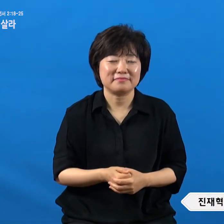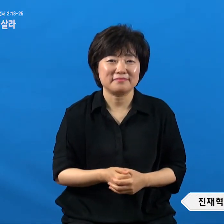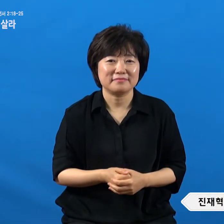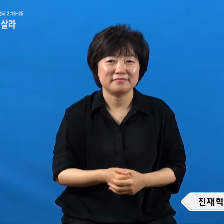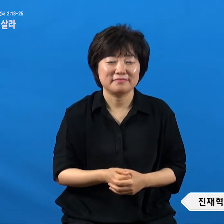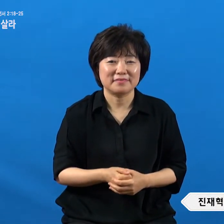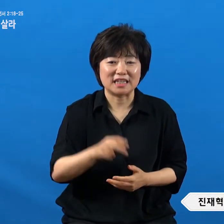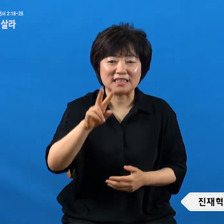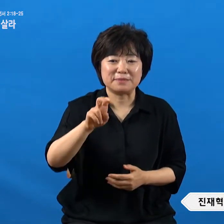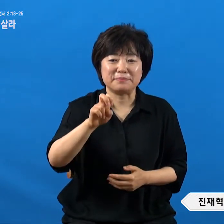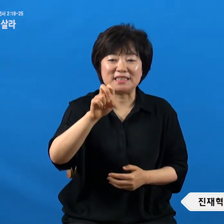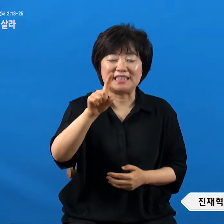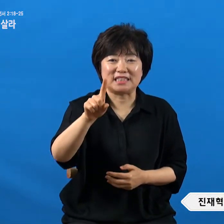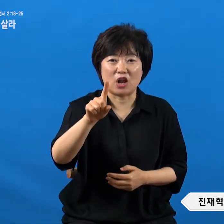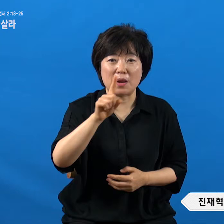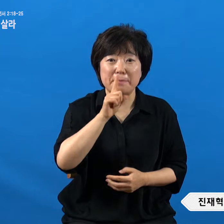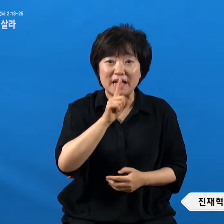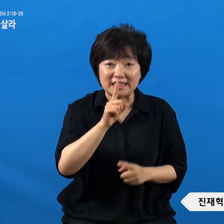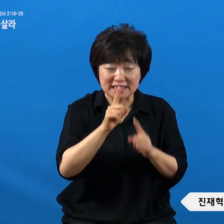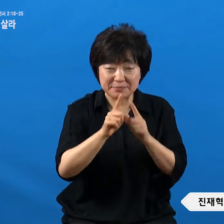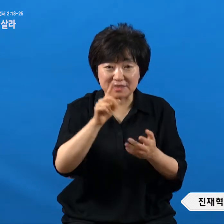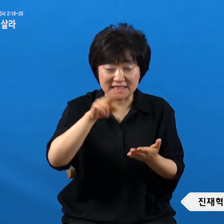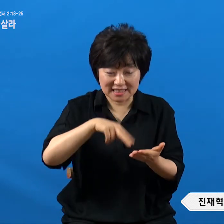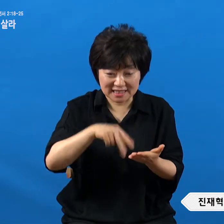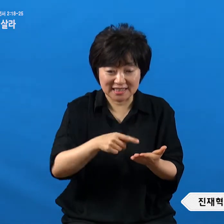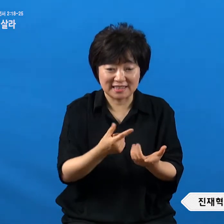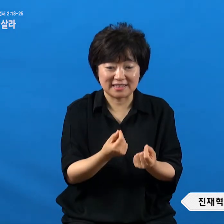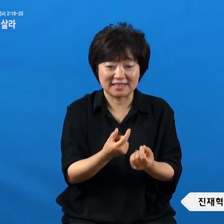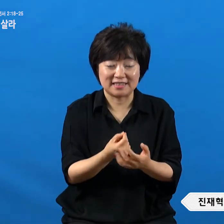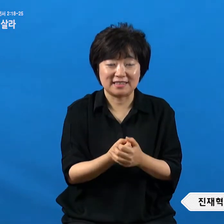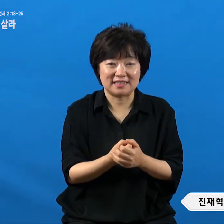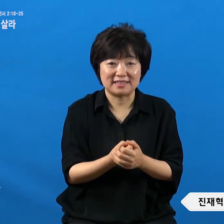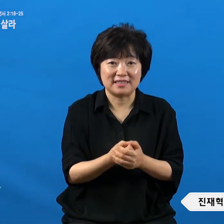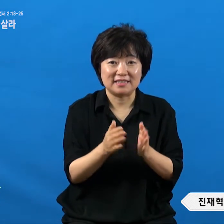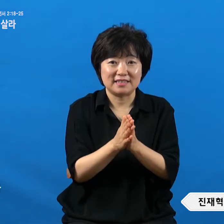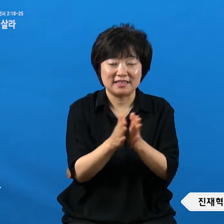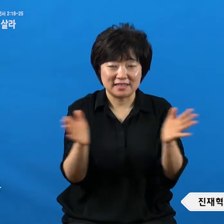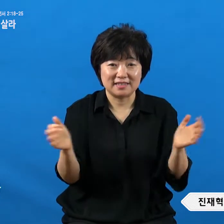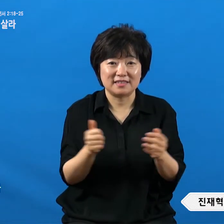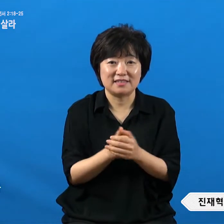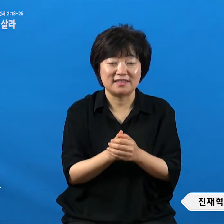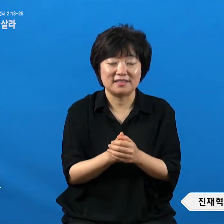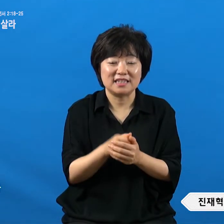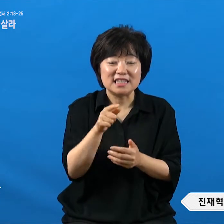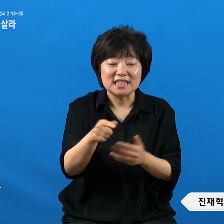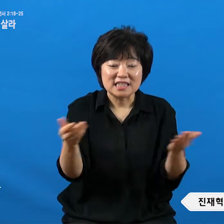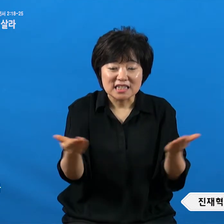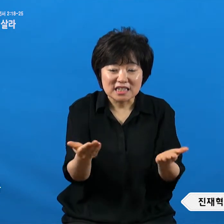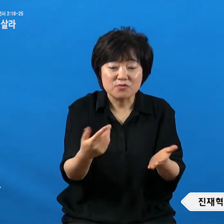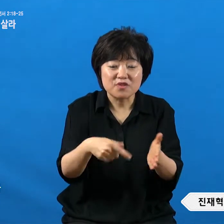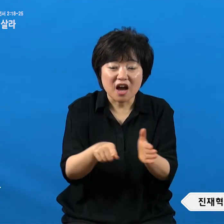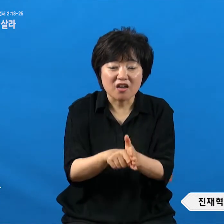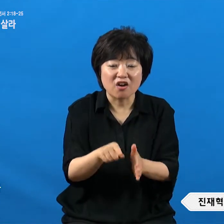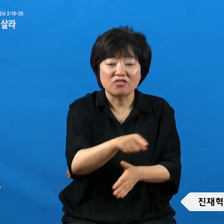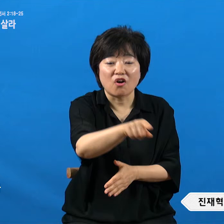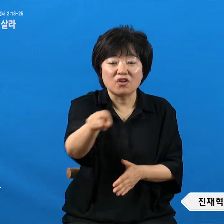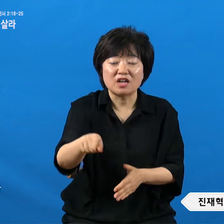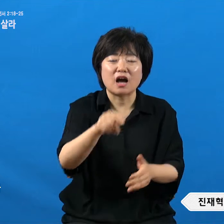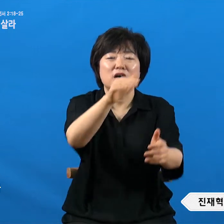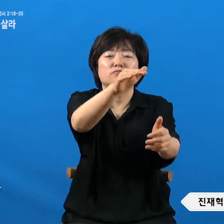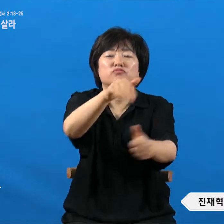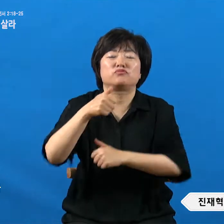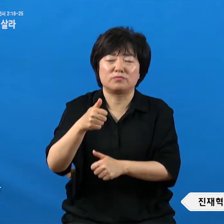Christ. 자, 21절의 말씀을 한번 같이 보겠습니다. 시작. 이를 위하여